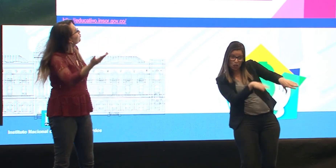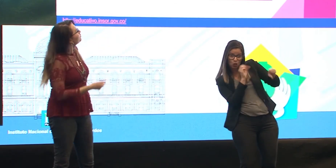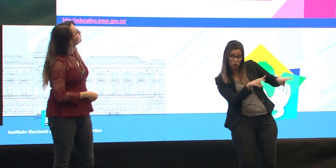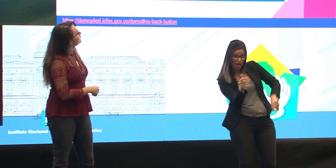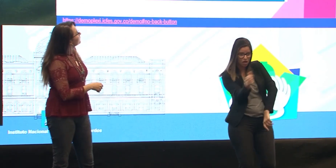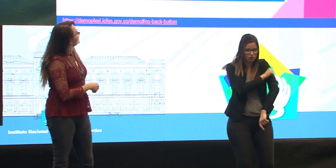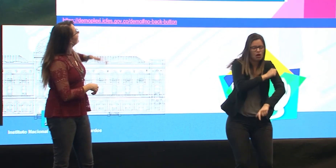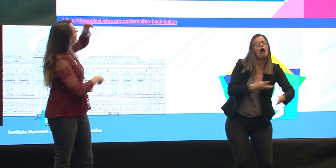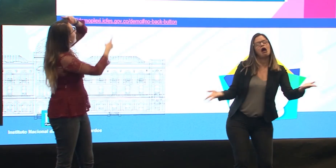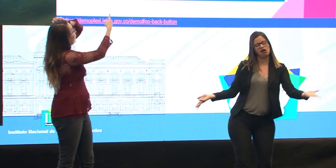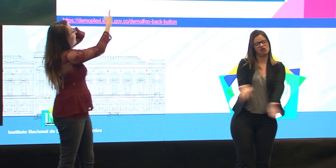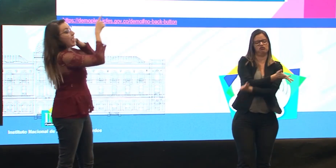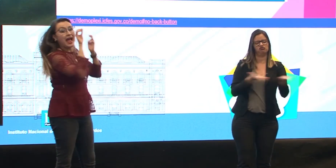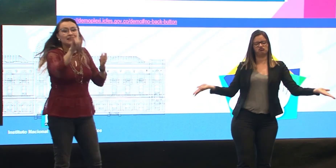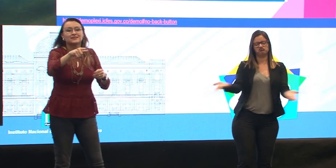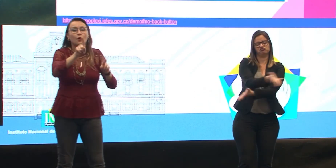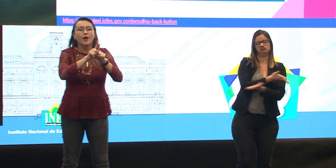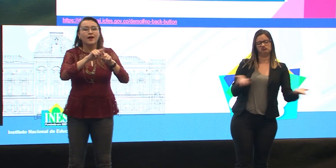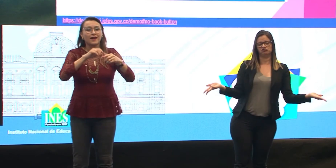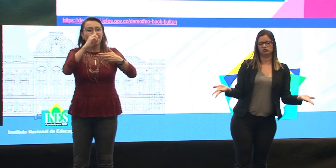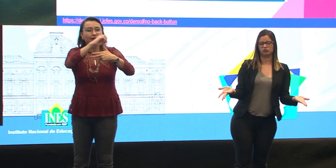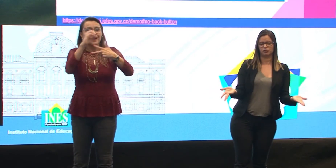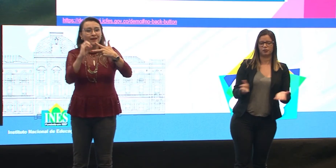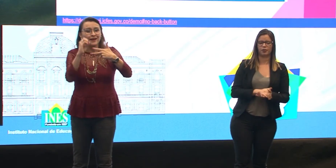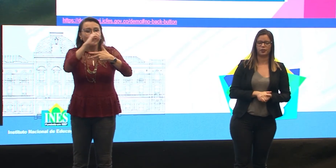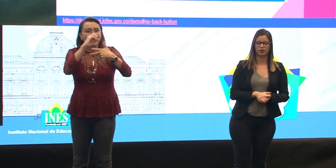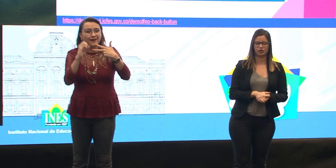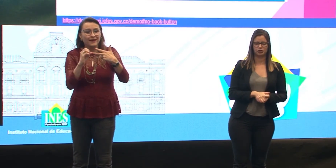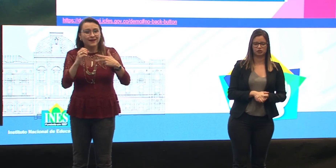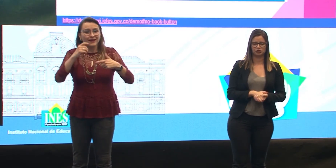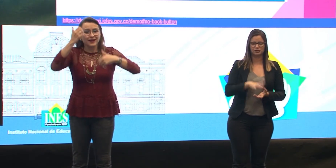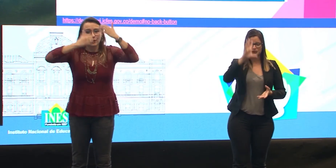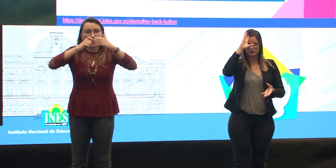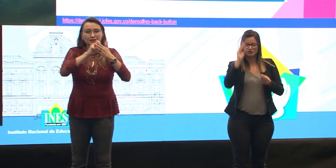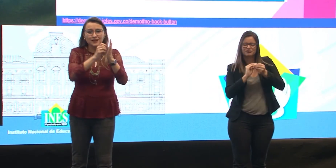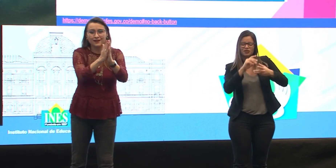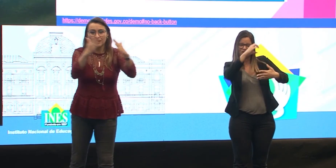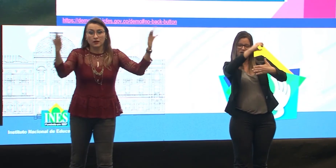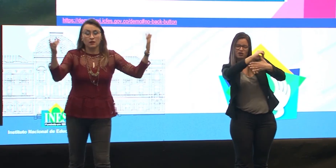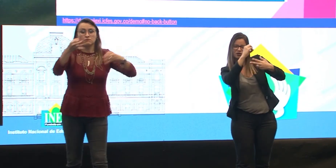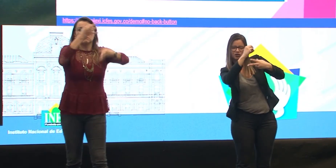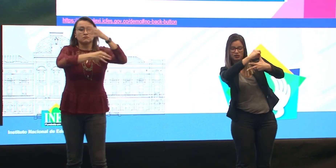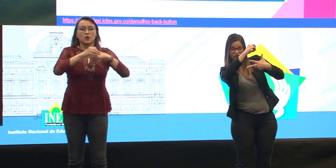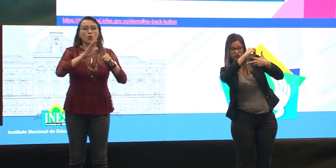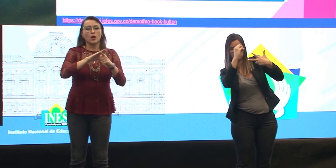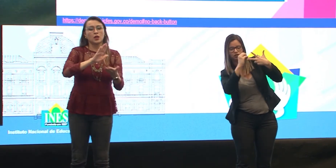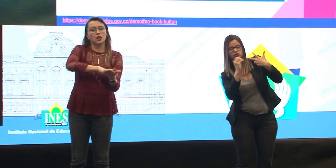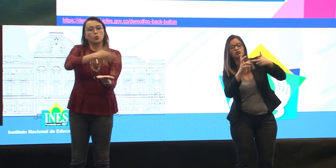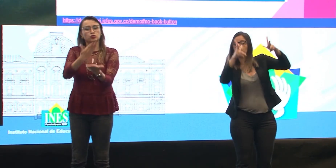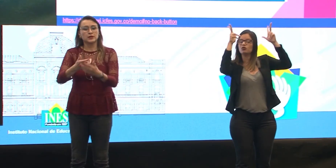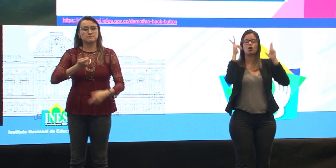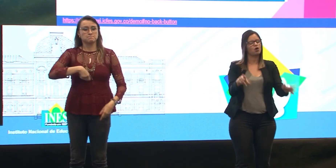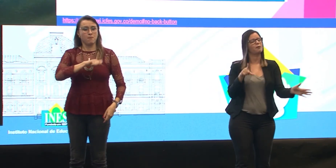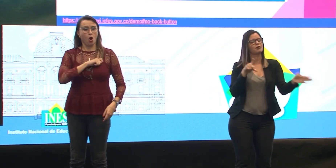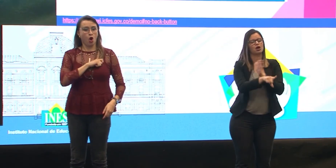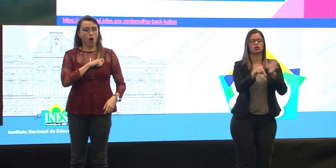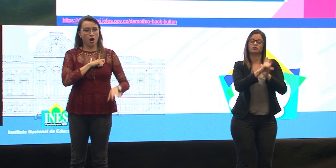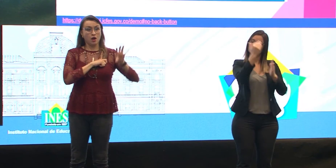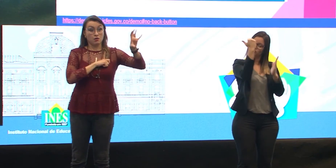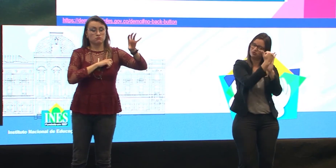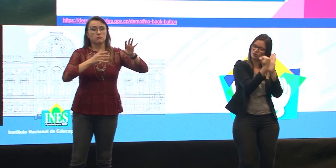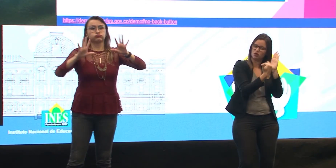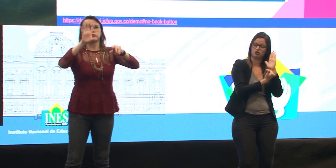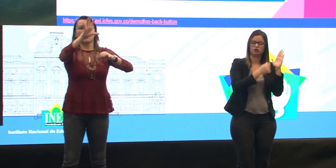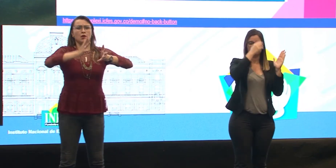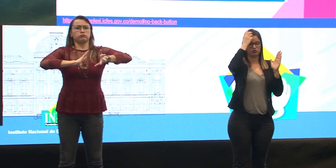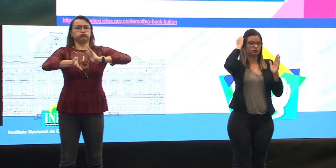de ensino-aprendizagem é uma via de mão dupla e a gente precisa ter esse tipo de interação. Aqui, eu exemplificando também